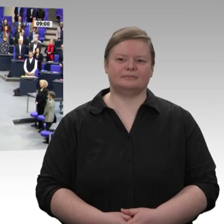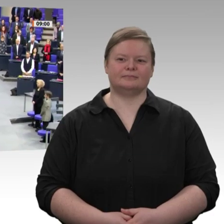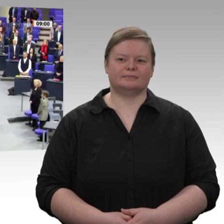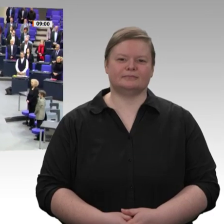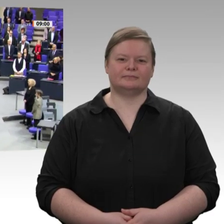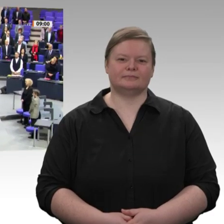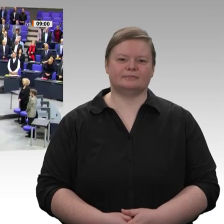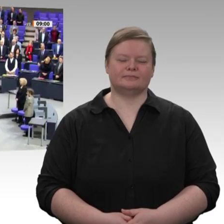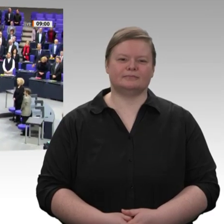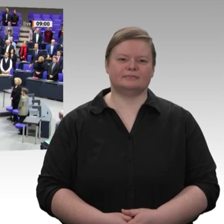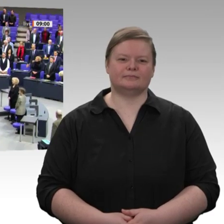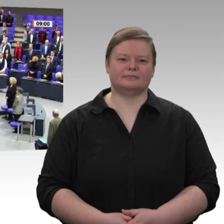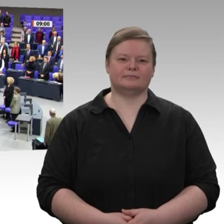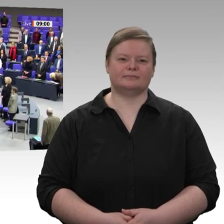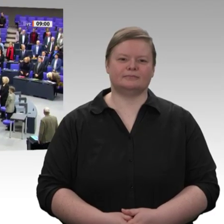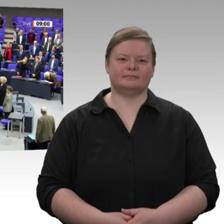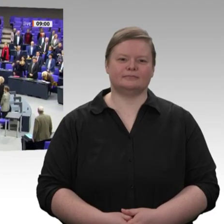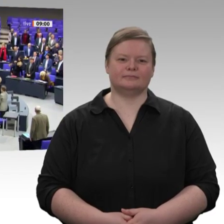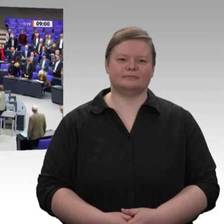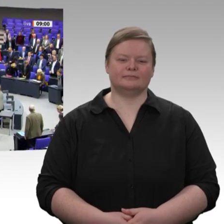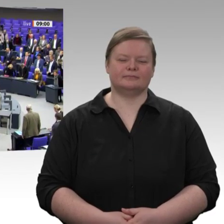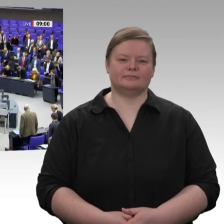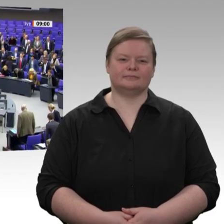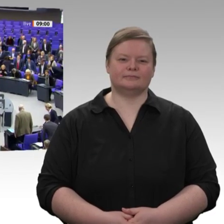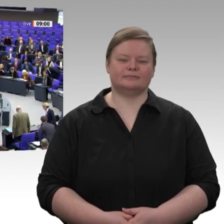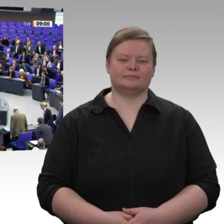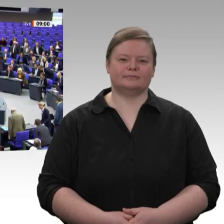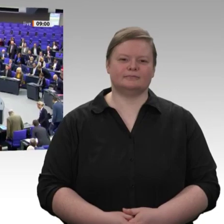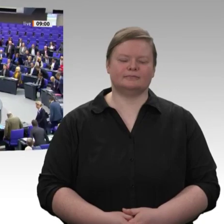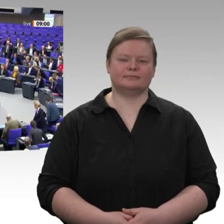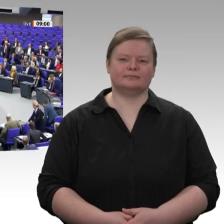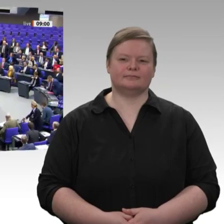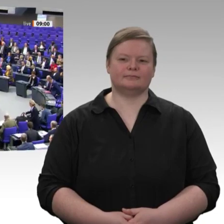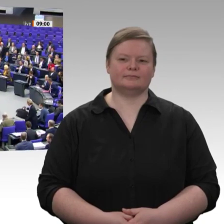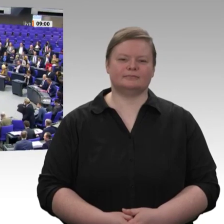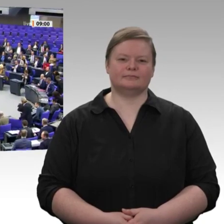Guten Morgen, liebe Kolleginnen und Kollegen. Bitte nehmen Sie Platz.